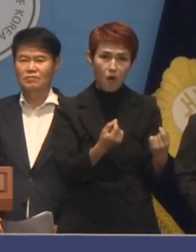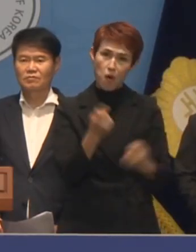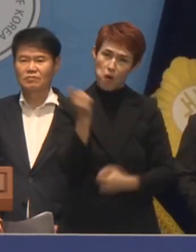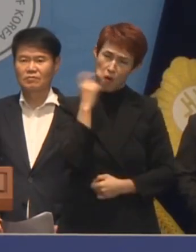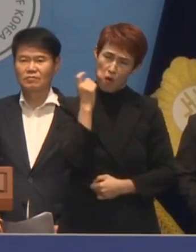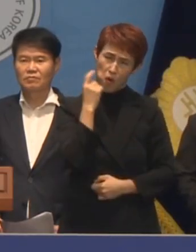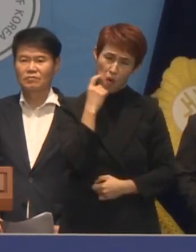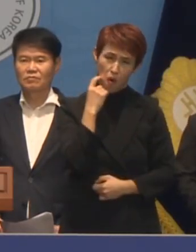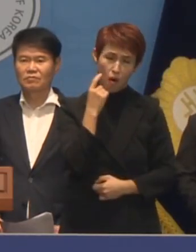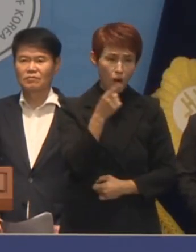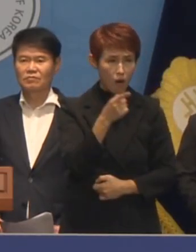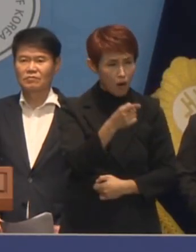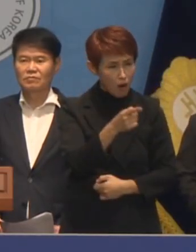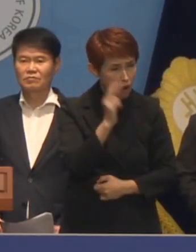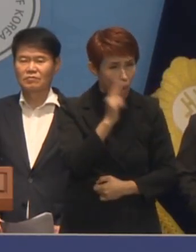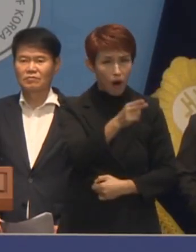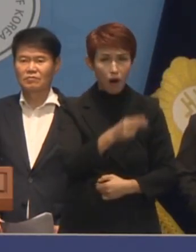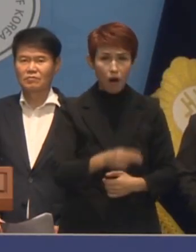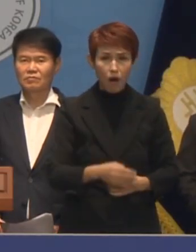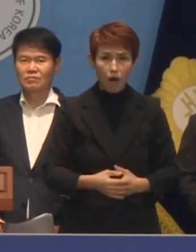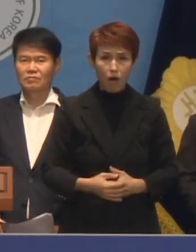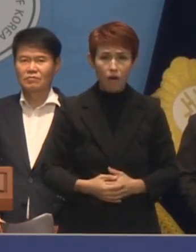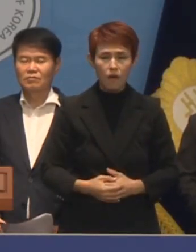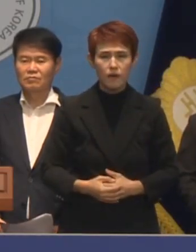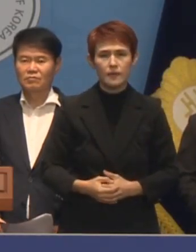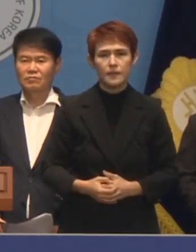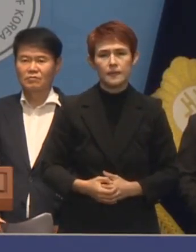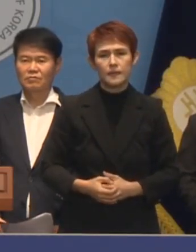이렇듯 거짓말이 심해지는 것입니까?